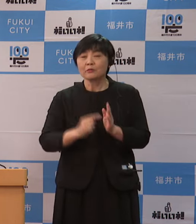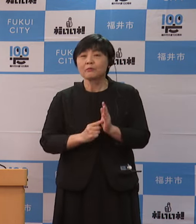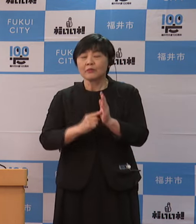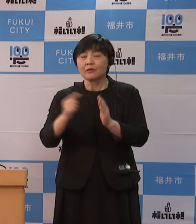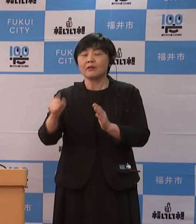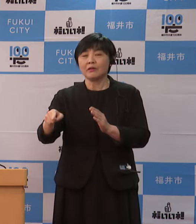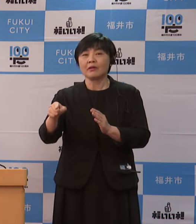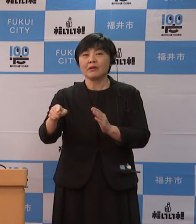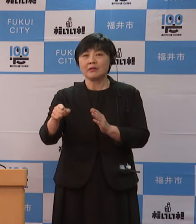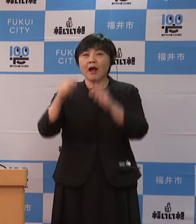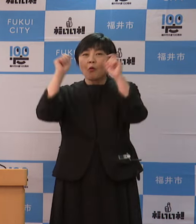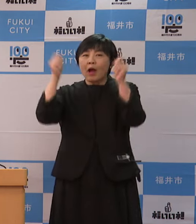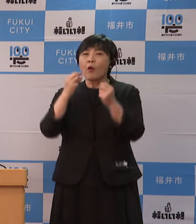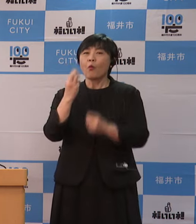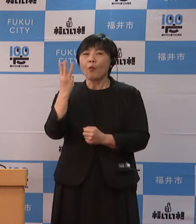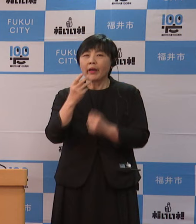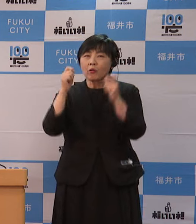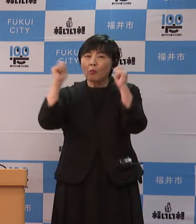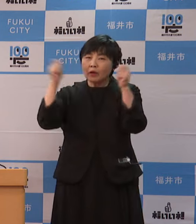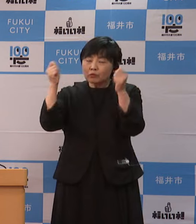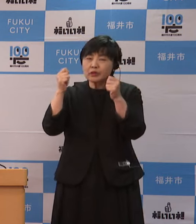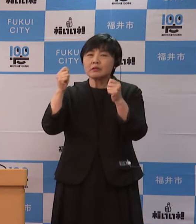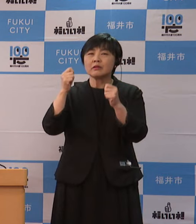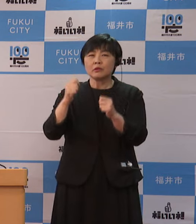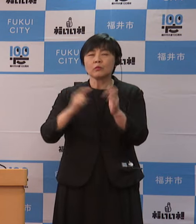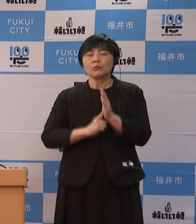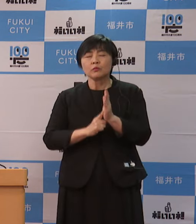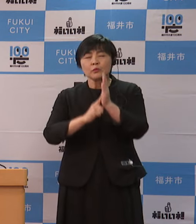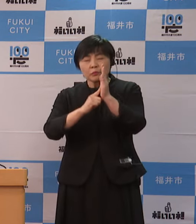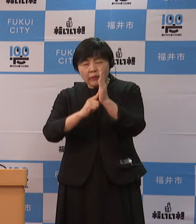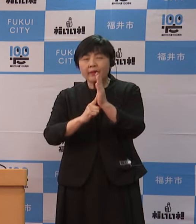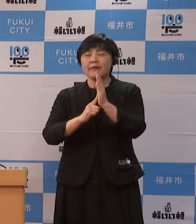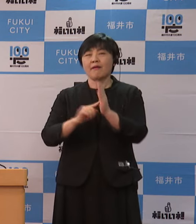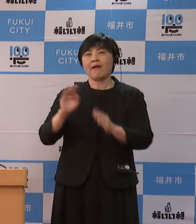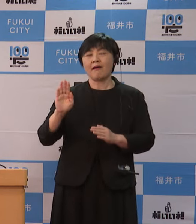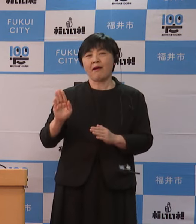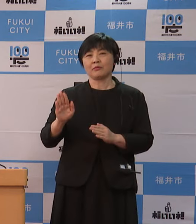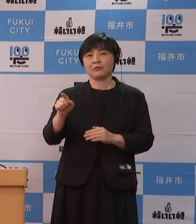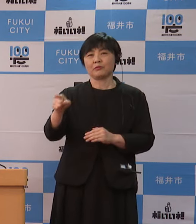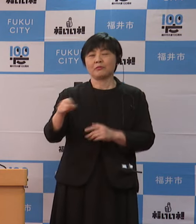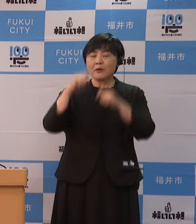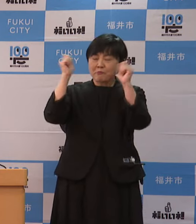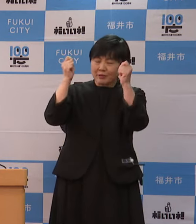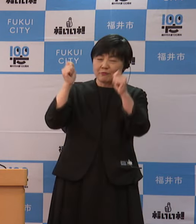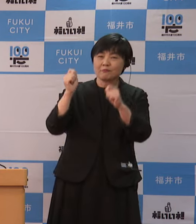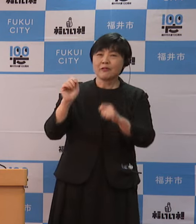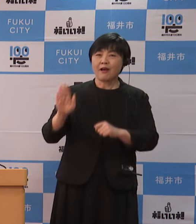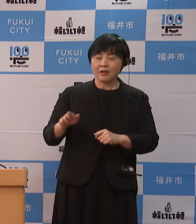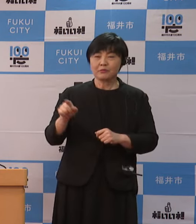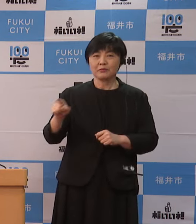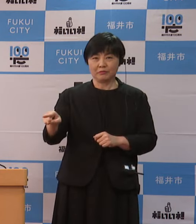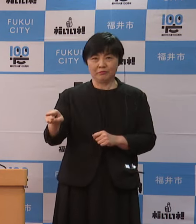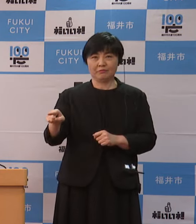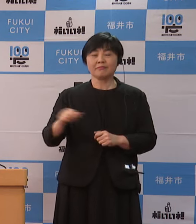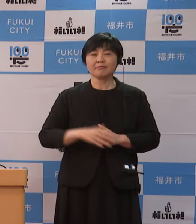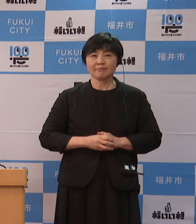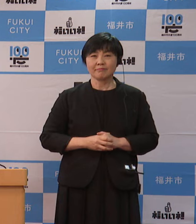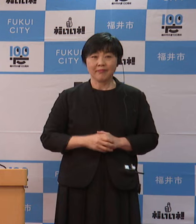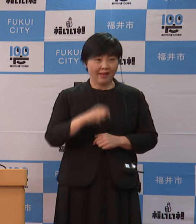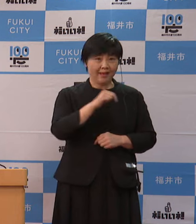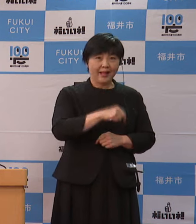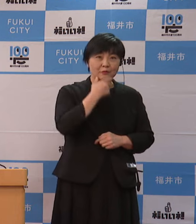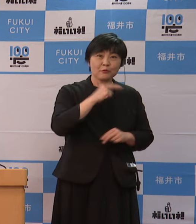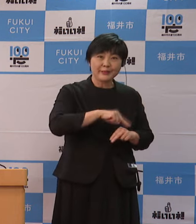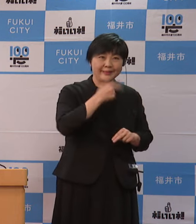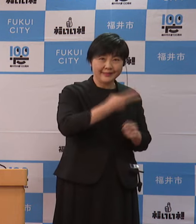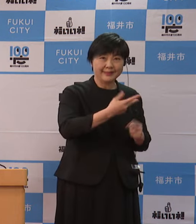ワインのお祭りを、まあ、国内でも有数の大きなワインのフェスタをやっているということで、まあ、私ども